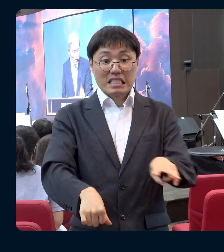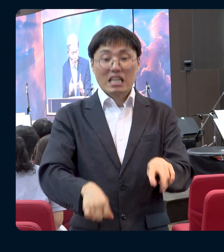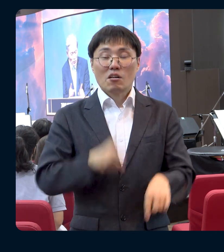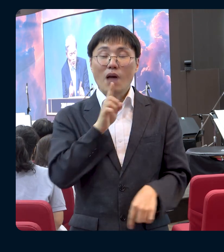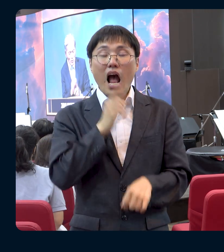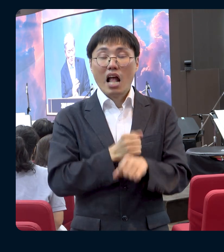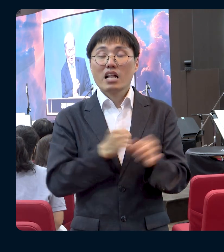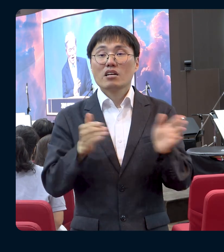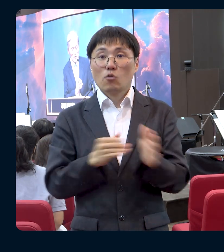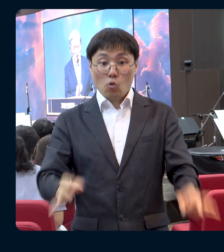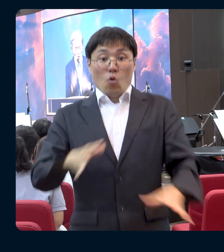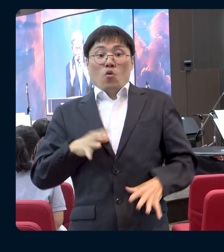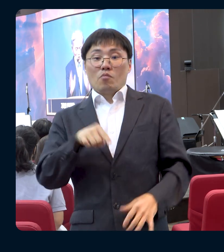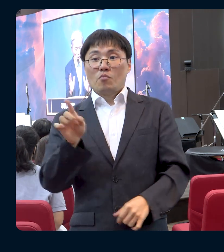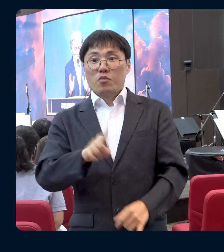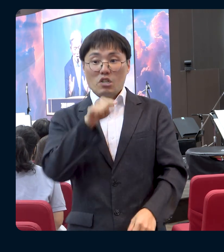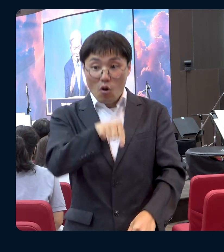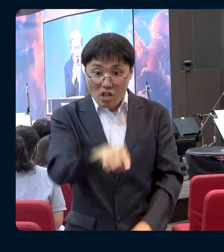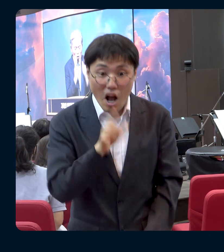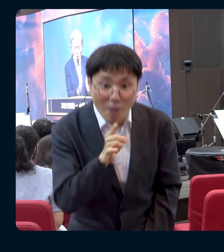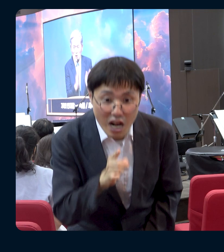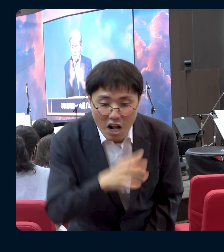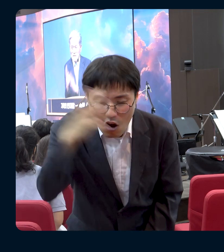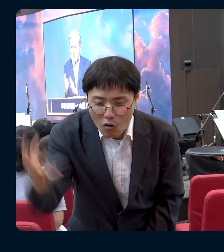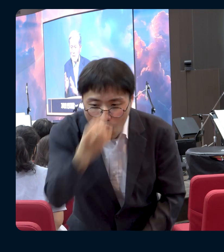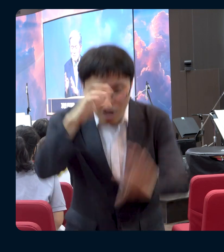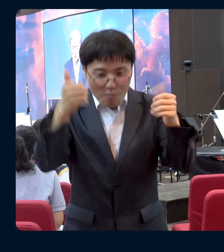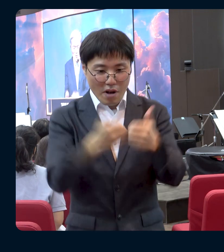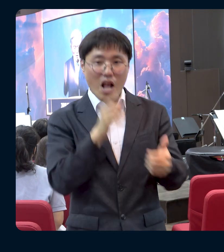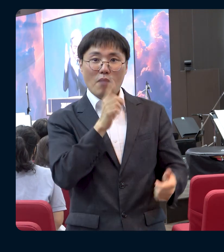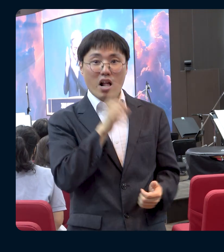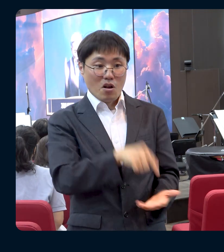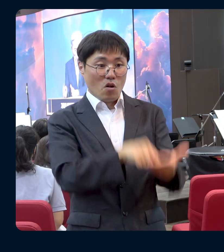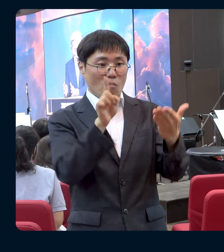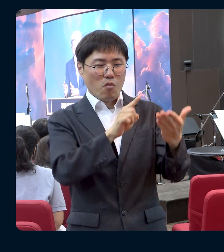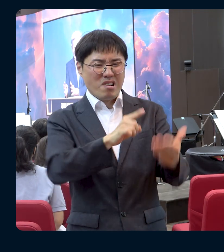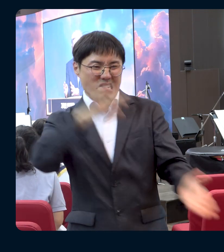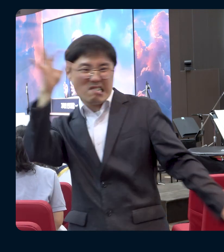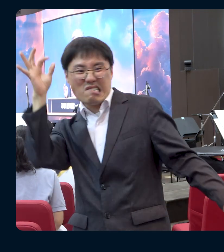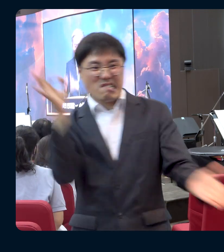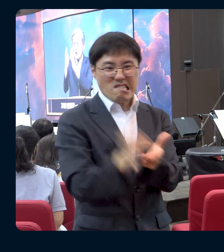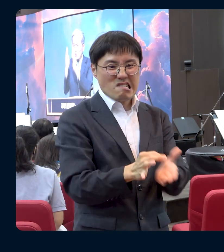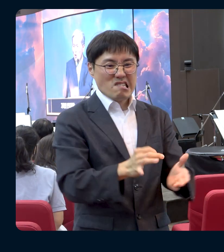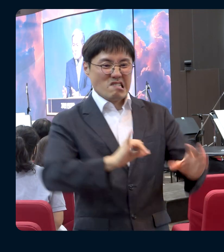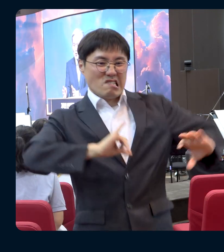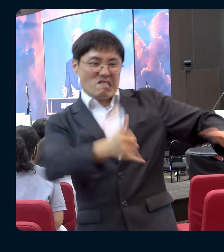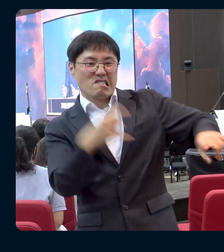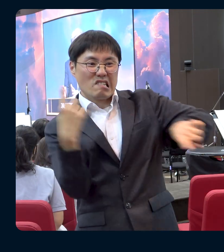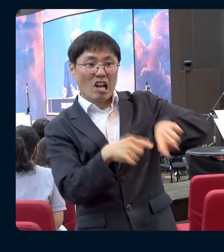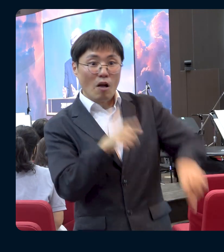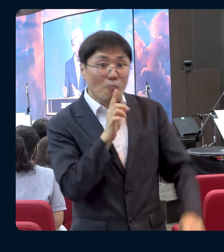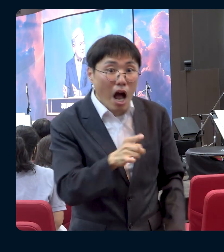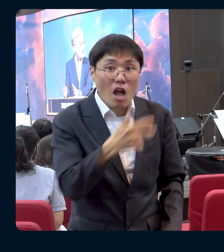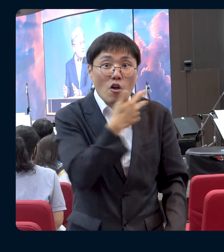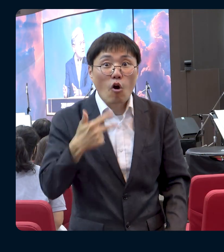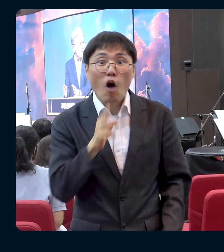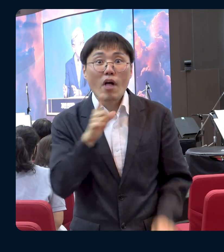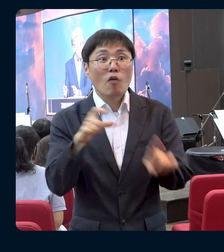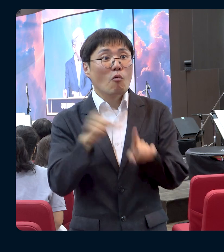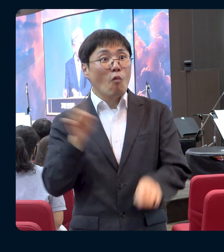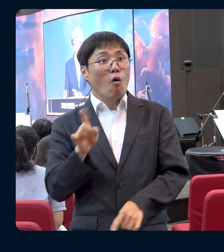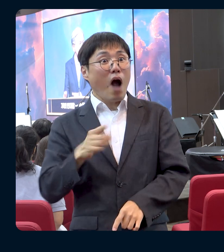말씀이에요. 자, 그런데 놀라운 게 뭐냐? 여기서 말한 이 거룩의 반대말로 나온 속된 것이라는 말의 영어 표현이 뭔지